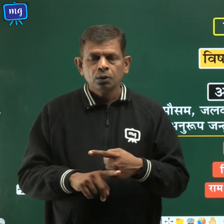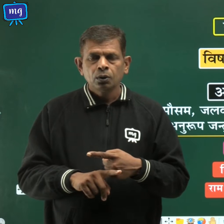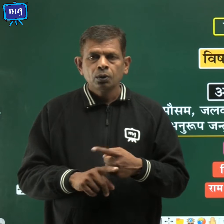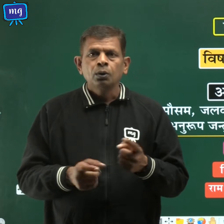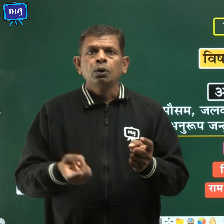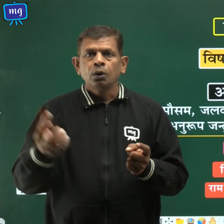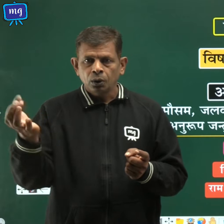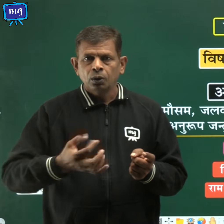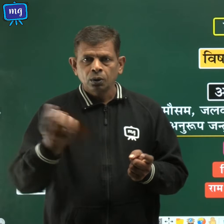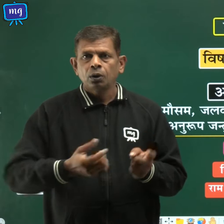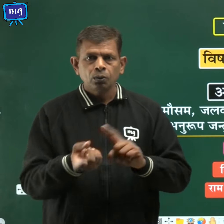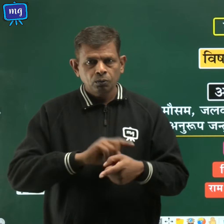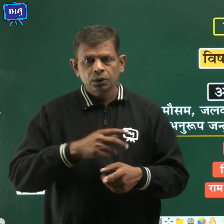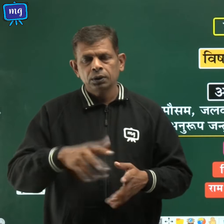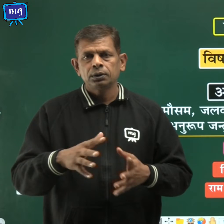अनुकूलित करते हैं।